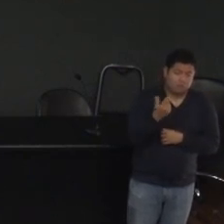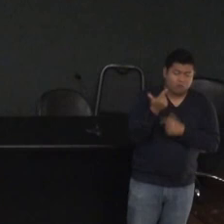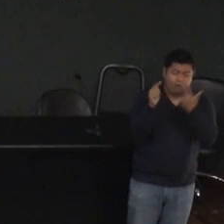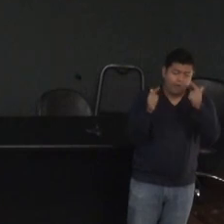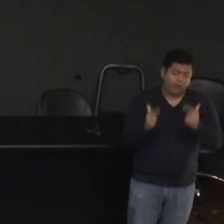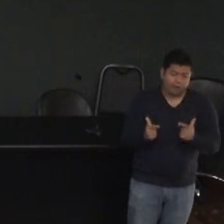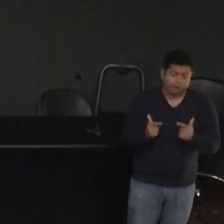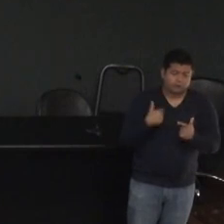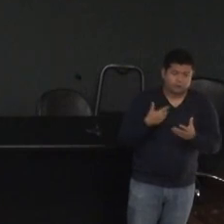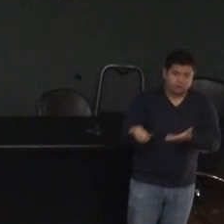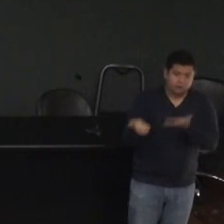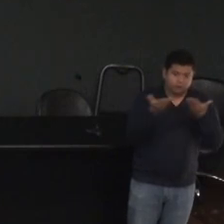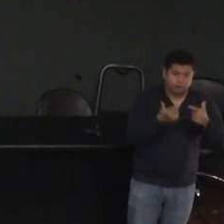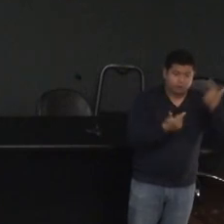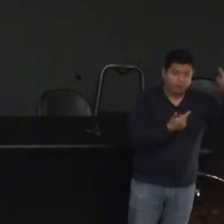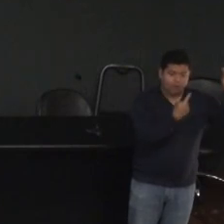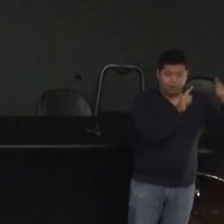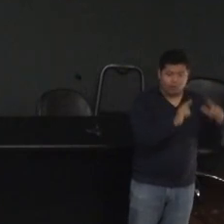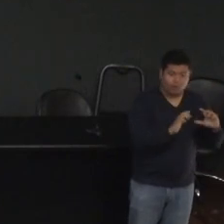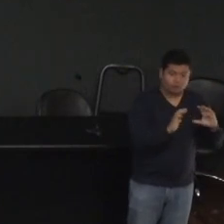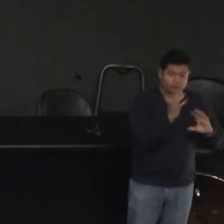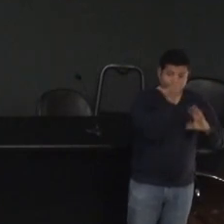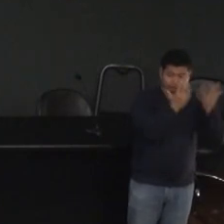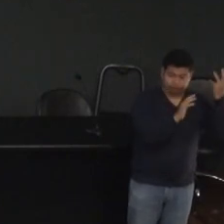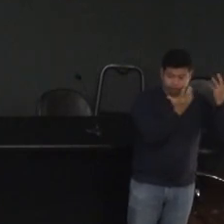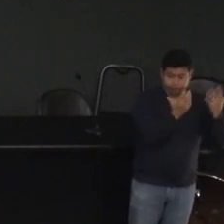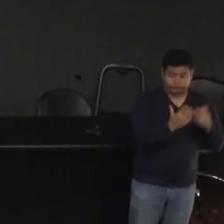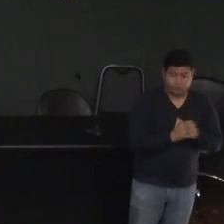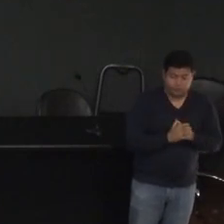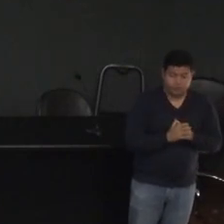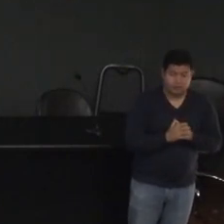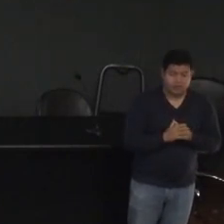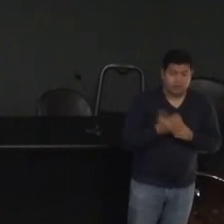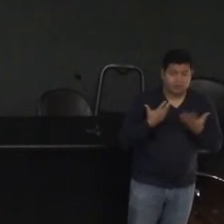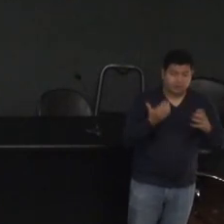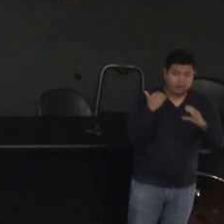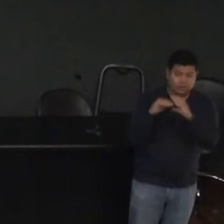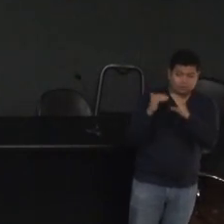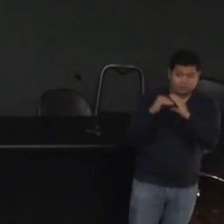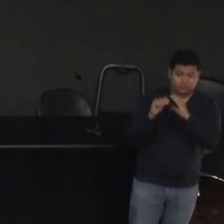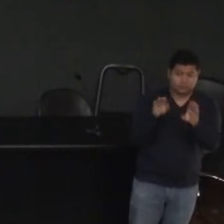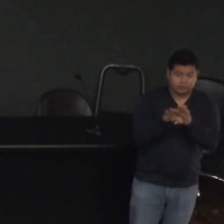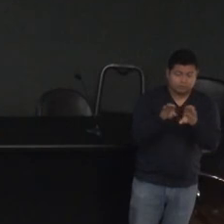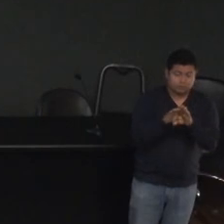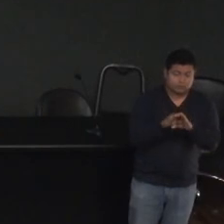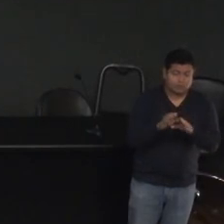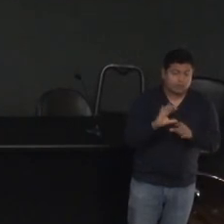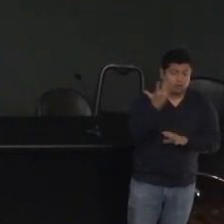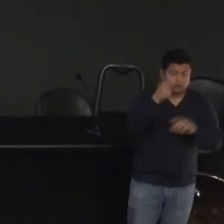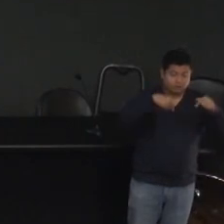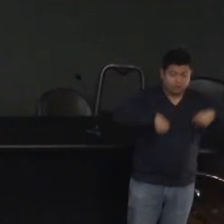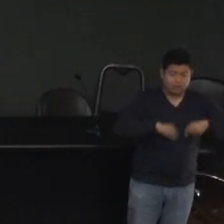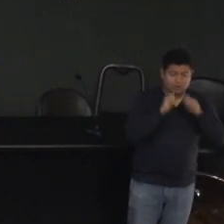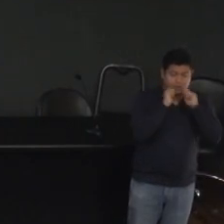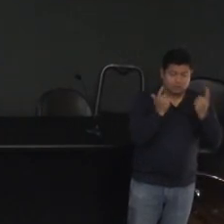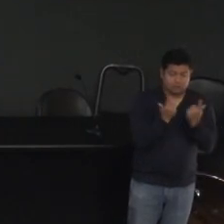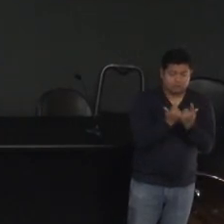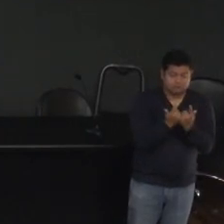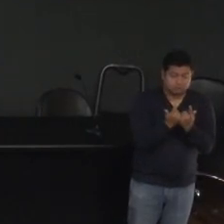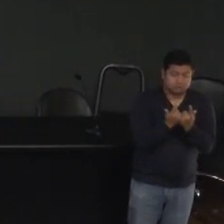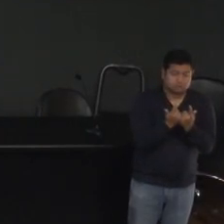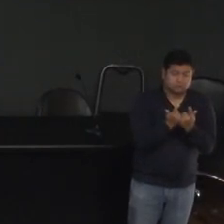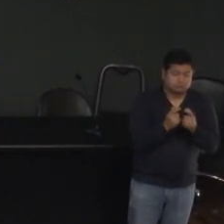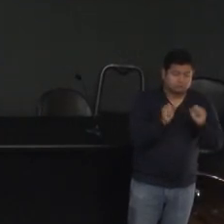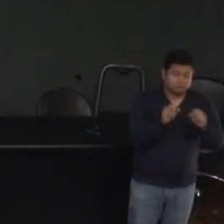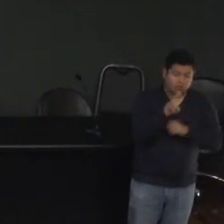quero convidá-lo para outros eventos Eu quero encaminhar para ele mailings de comunicação de eventos de situações da Assembleia Ou seja você pode